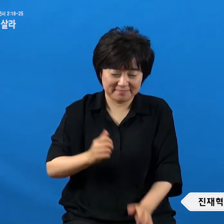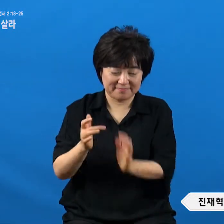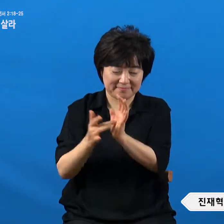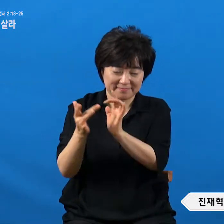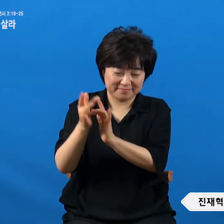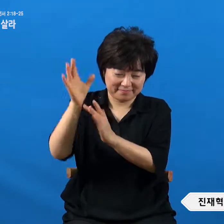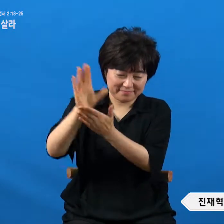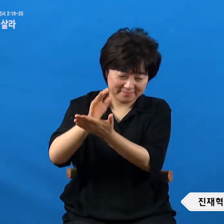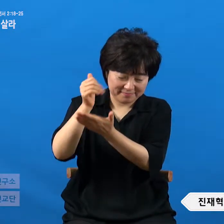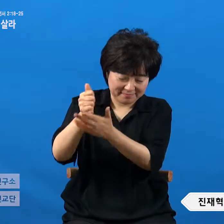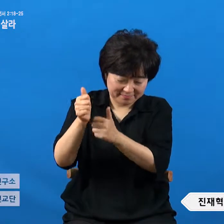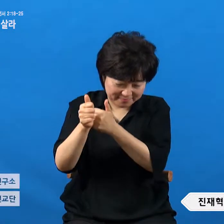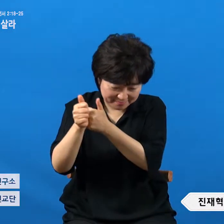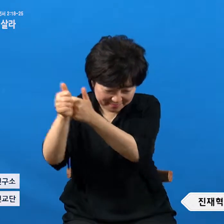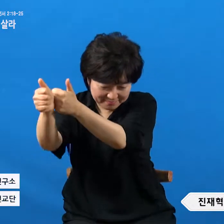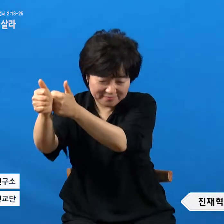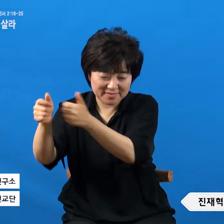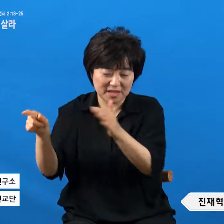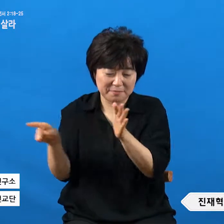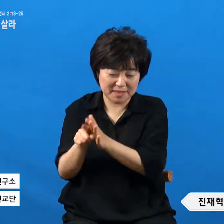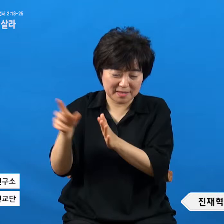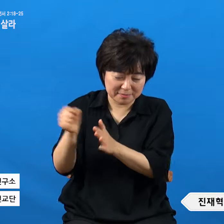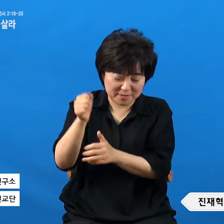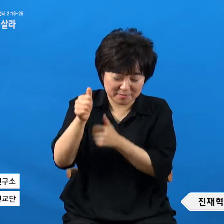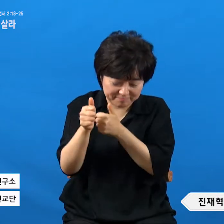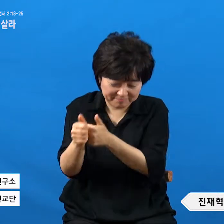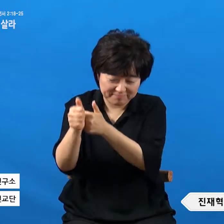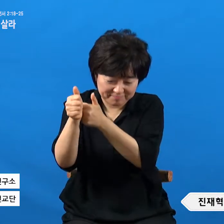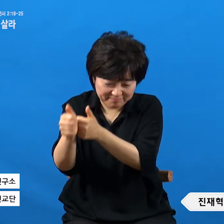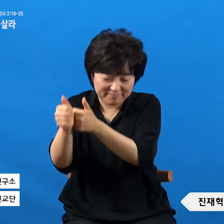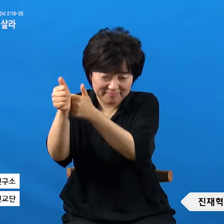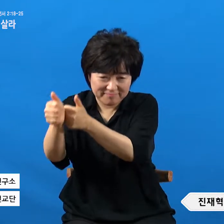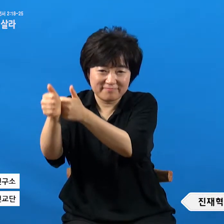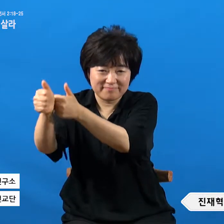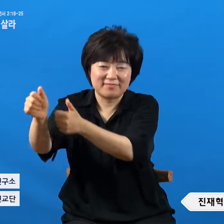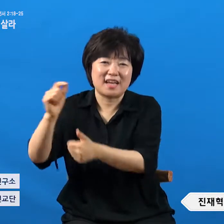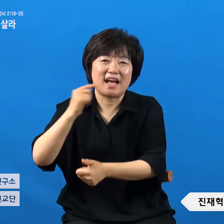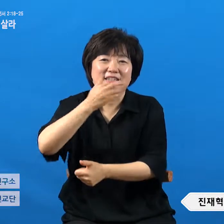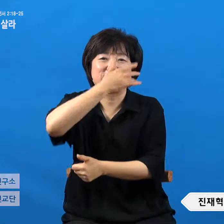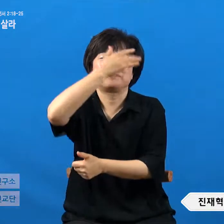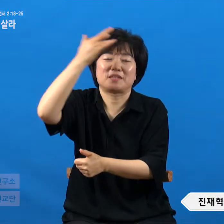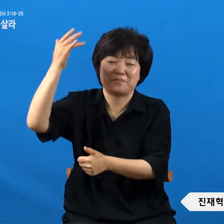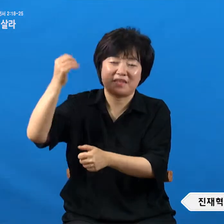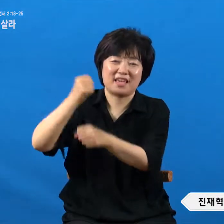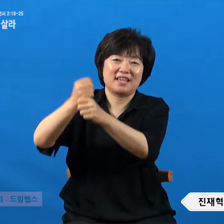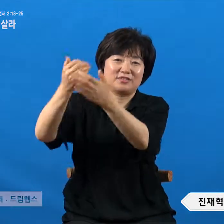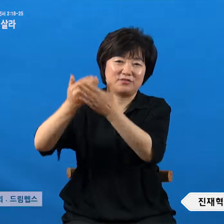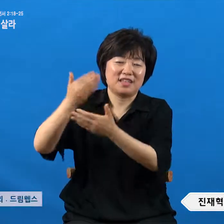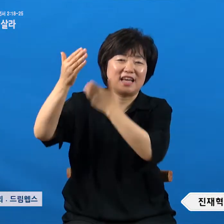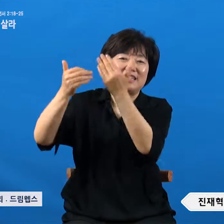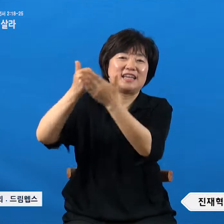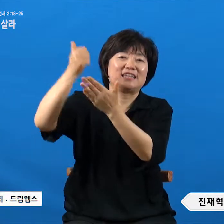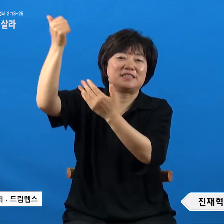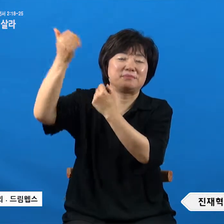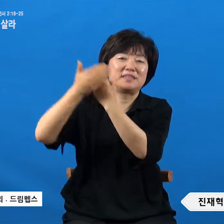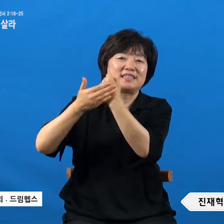믿음으로 그 길을 가는 우리들에게 아름답게 하시는 하나님의